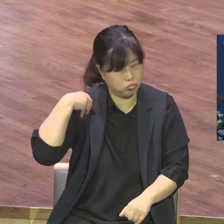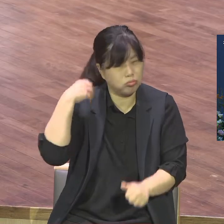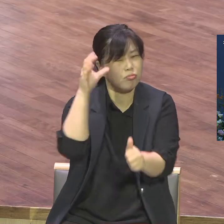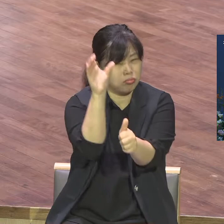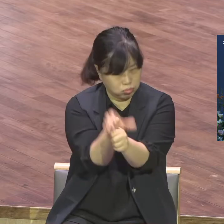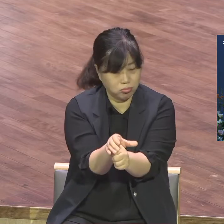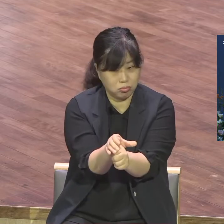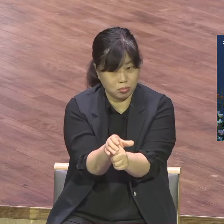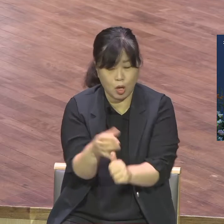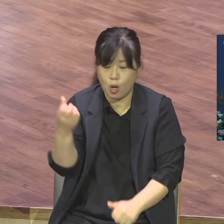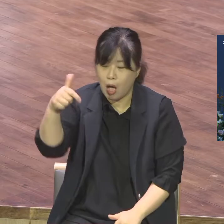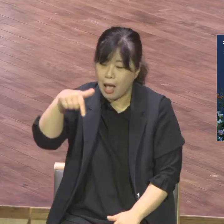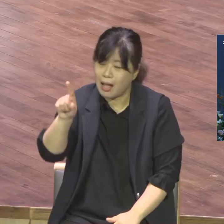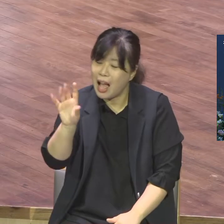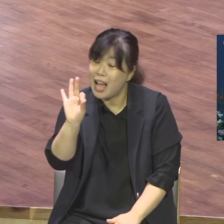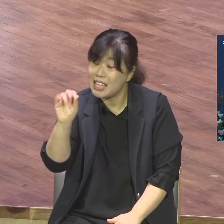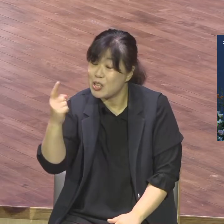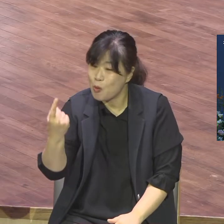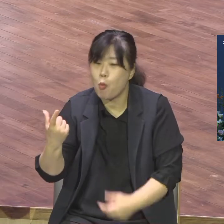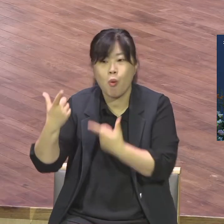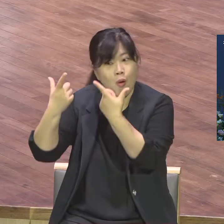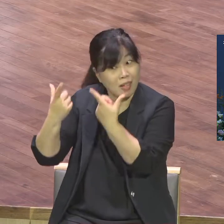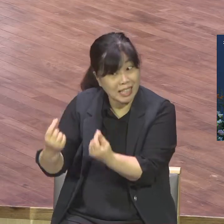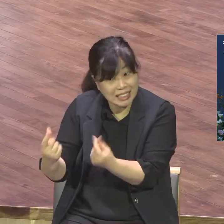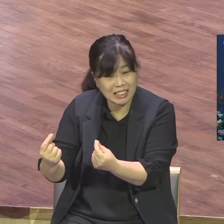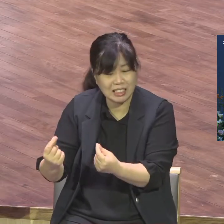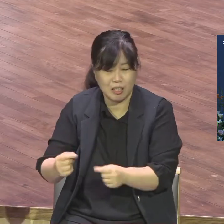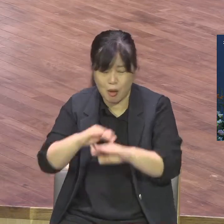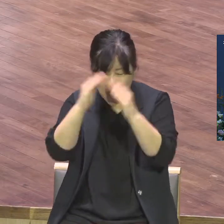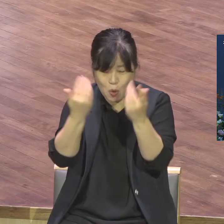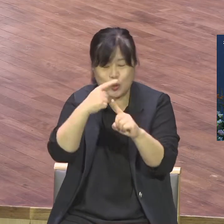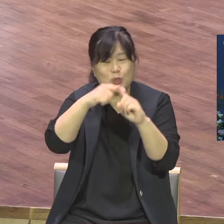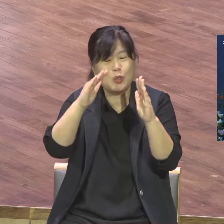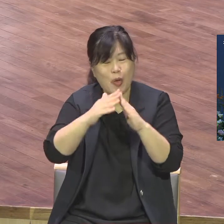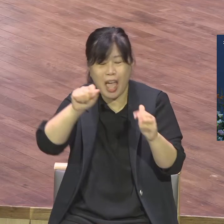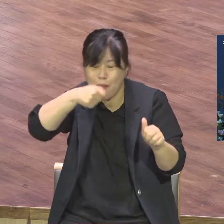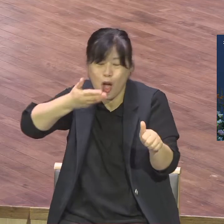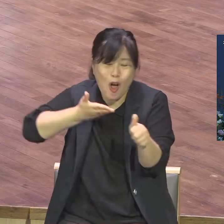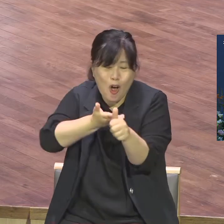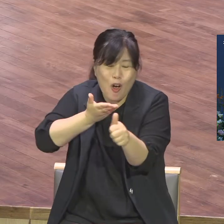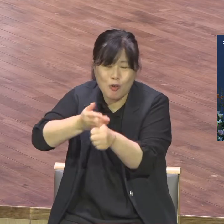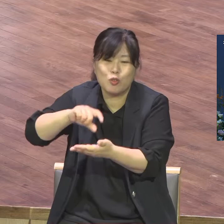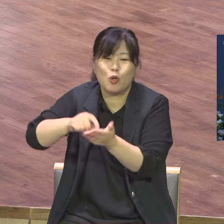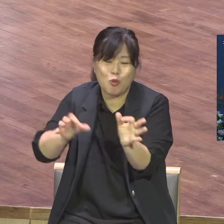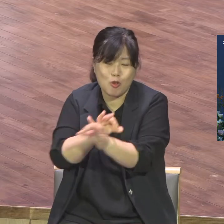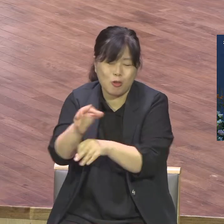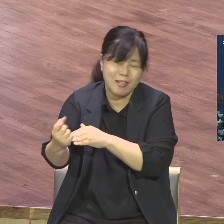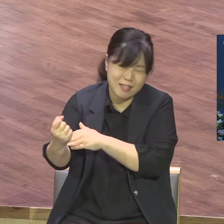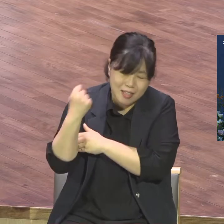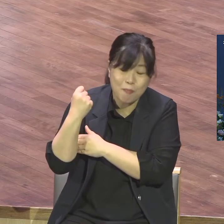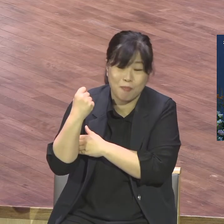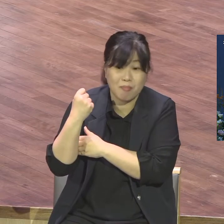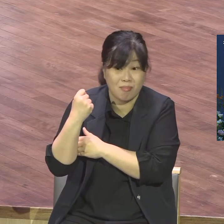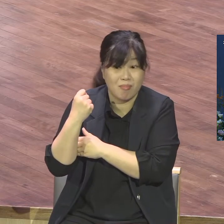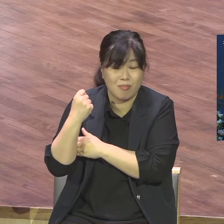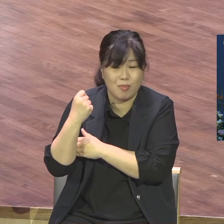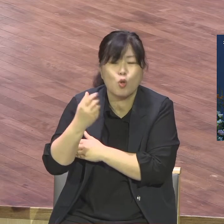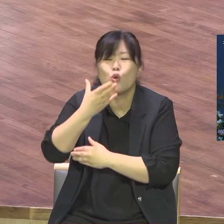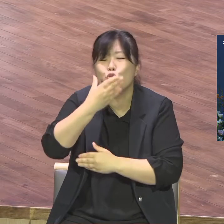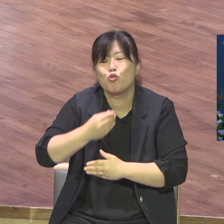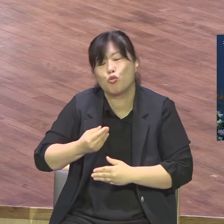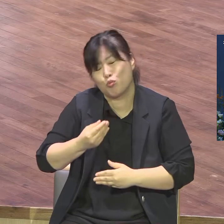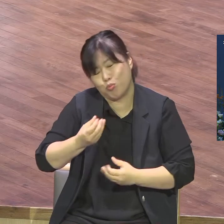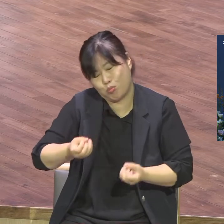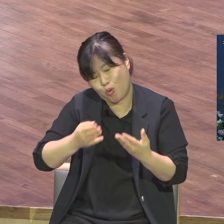정도로 가이오 장로처럼 온 교회의 식주인, 우리 교회는 비록 가진 게 많지 않지만 이런 식주인